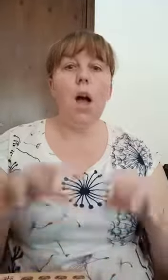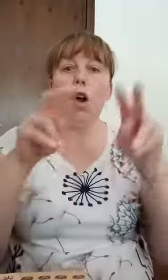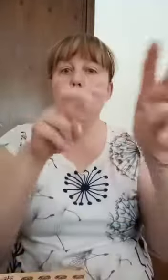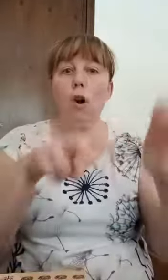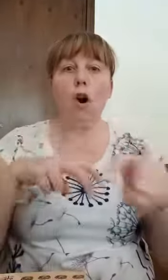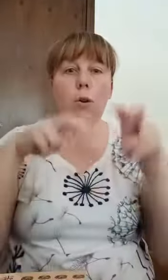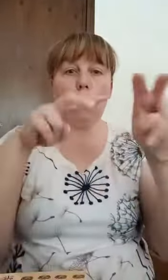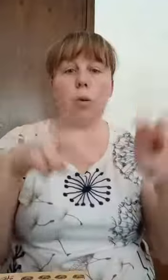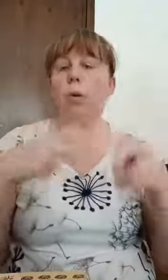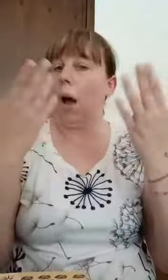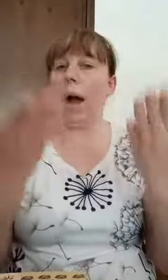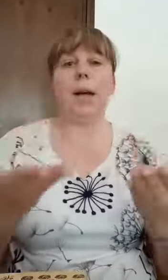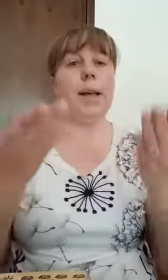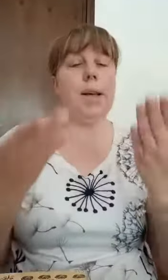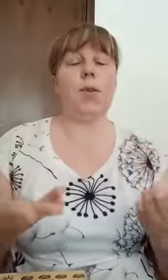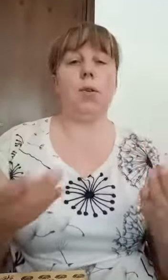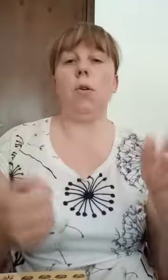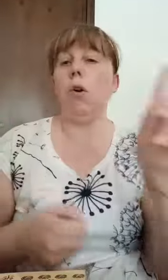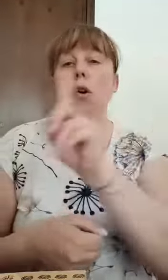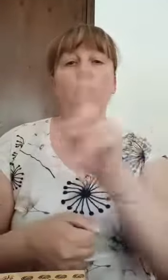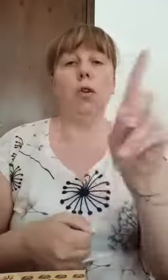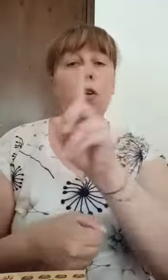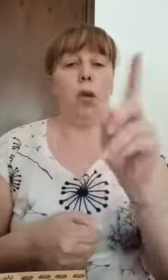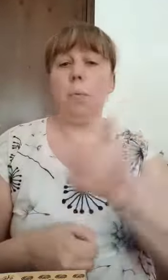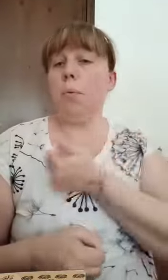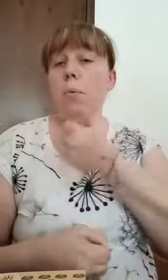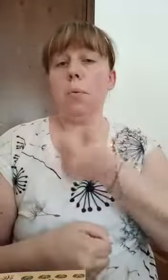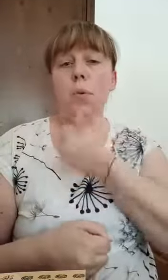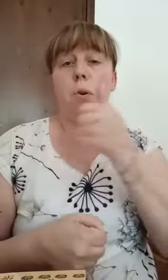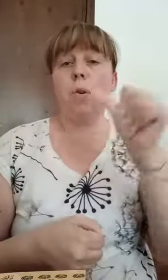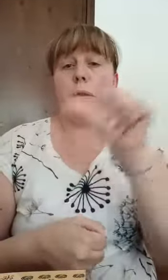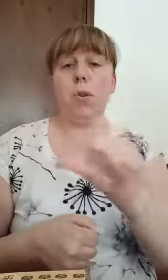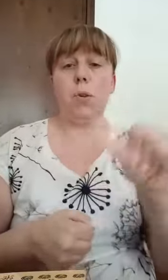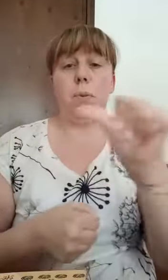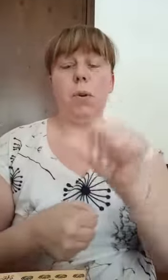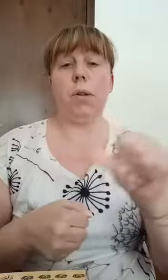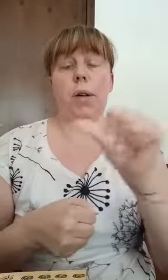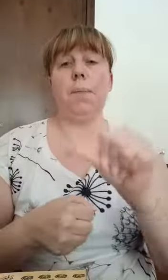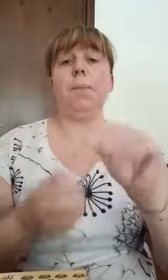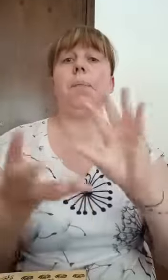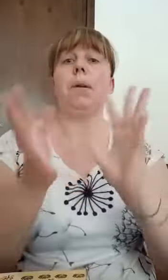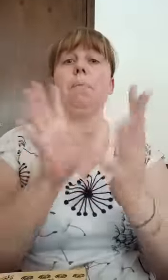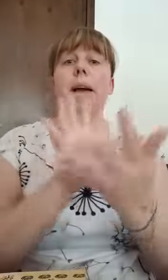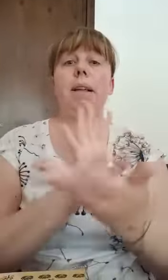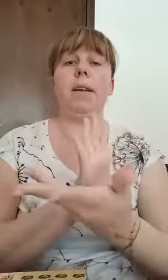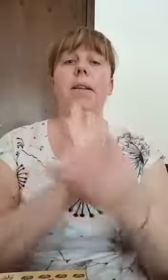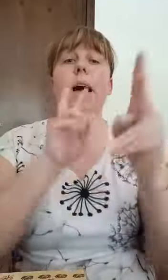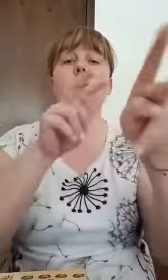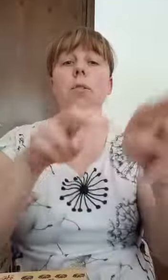l'orto adesso non è più solo di simone ma è diventato